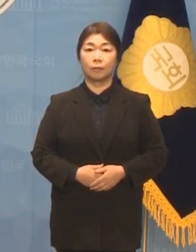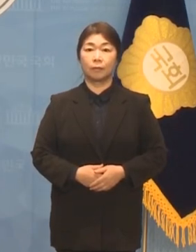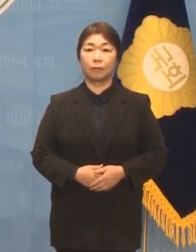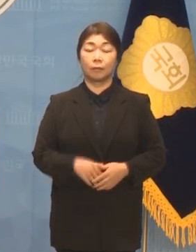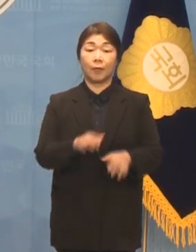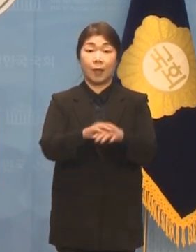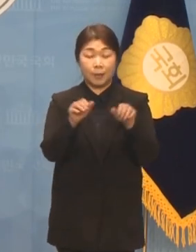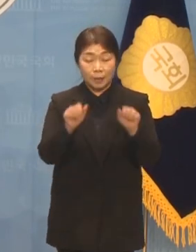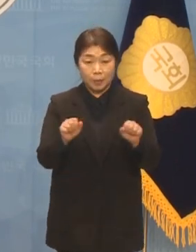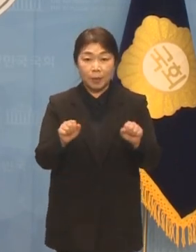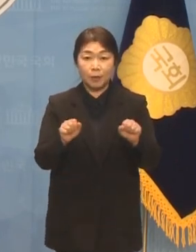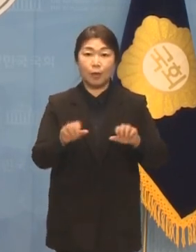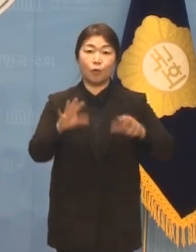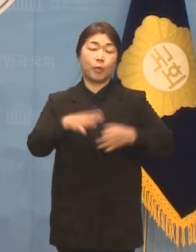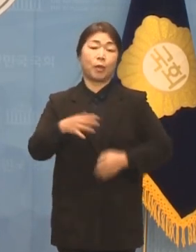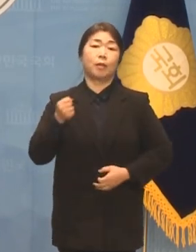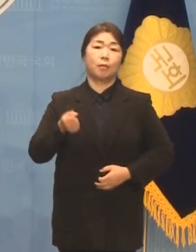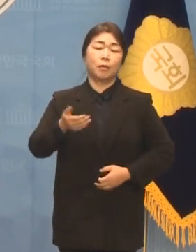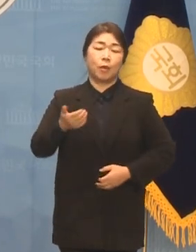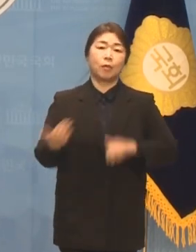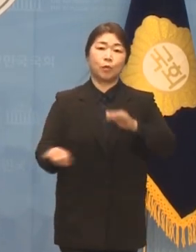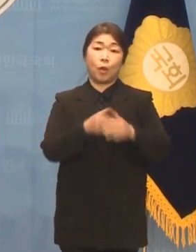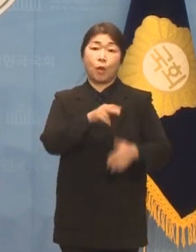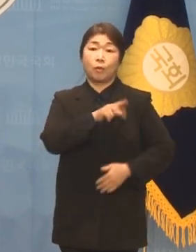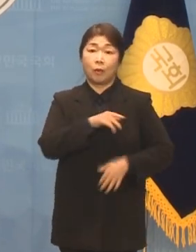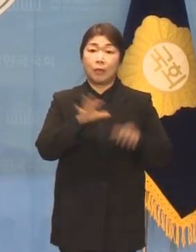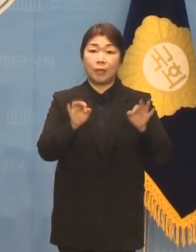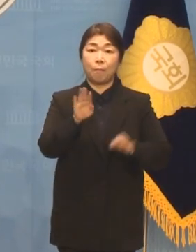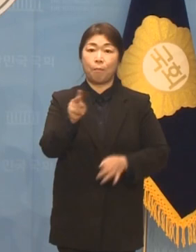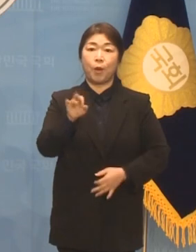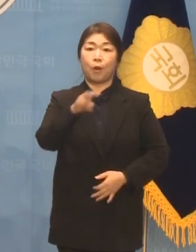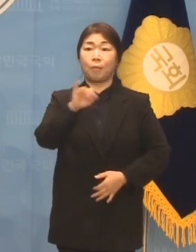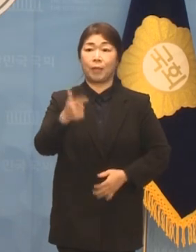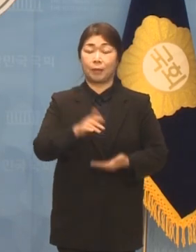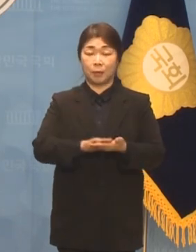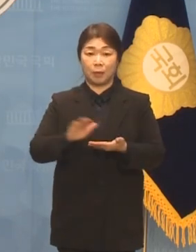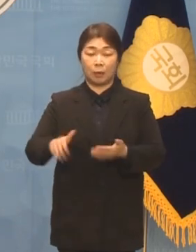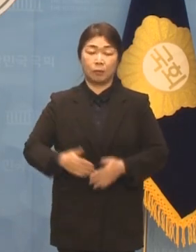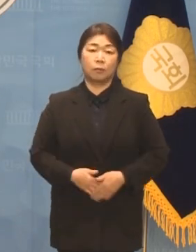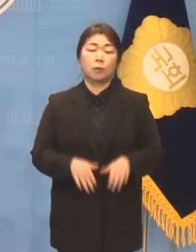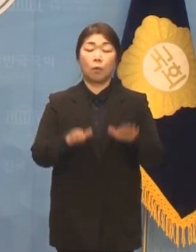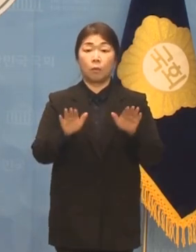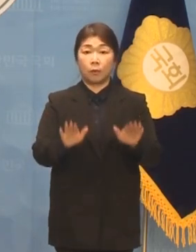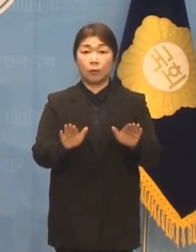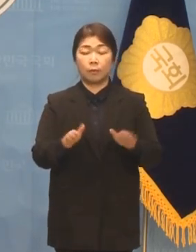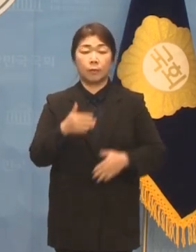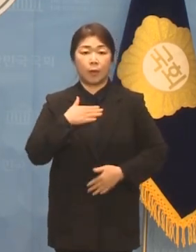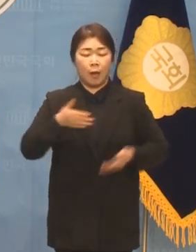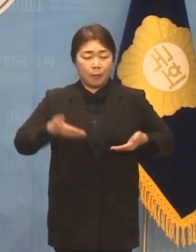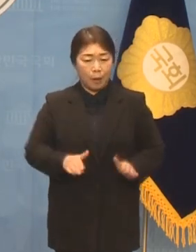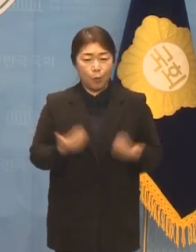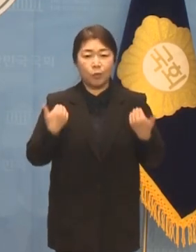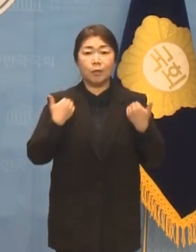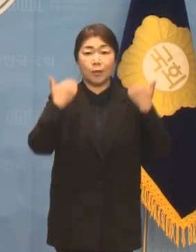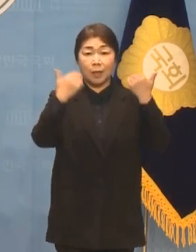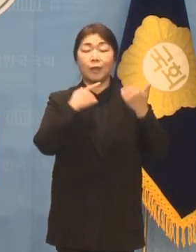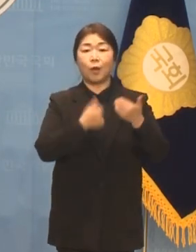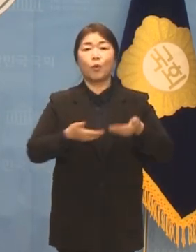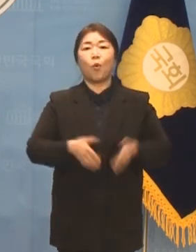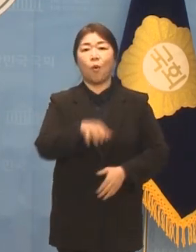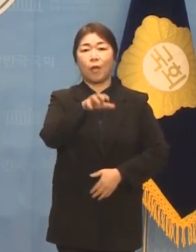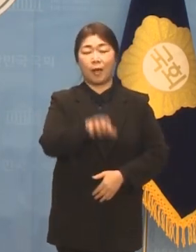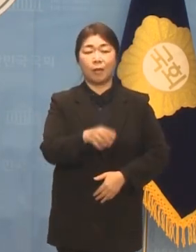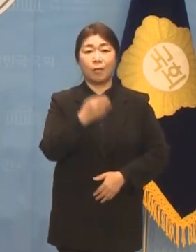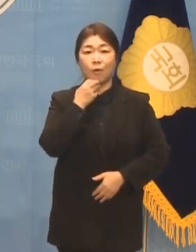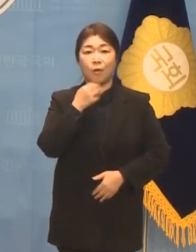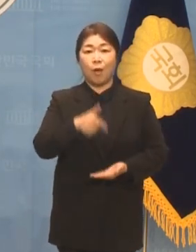네, 안녕하십니까. 국민의힘 전 최고위원 김병민입니다. 저는 오늘 제가 나고 자란 고향 서울